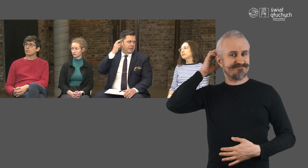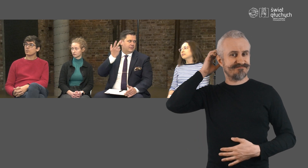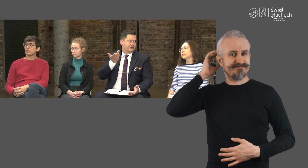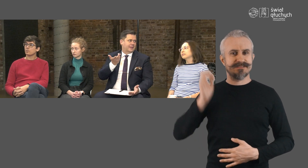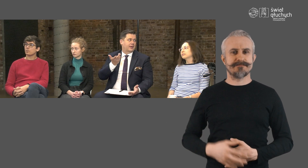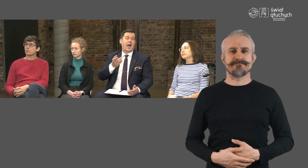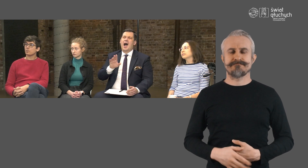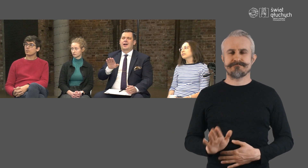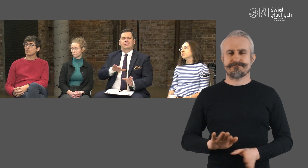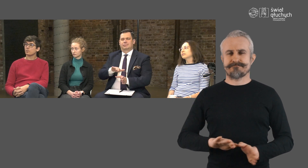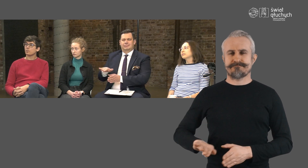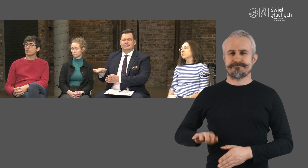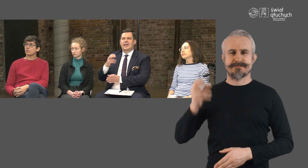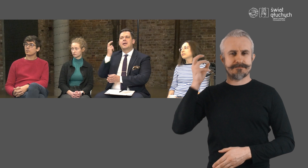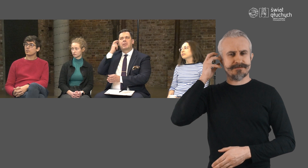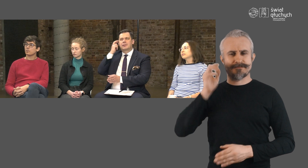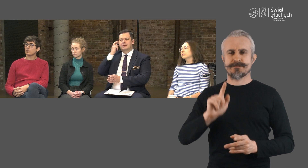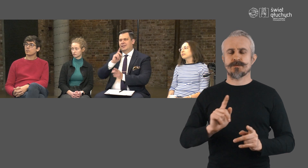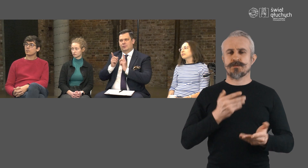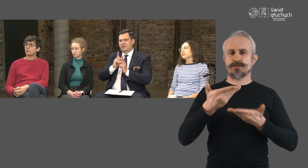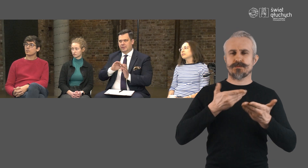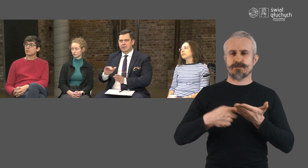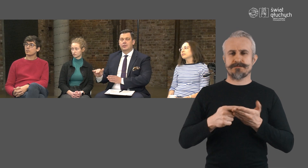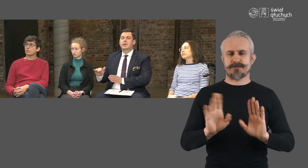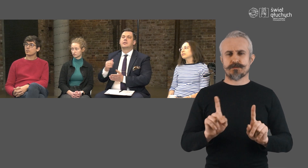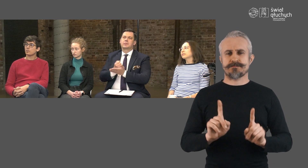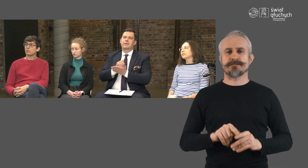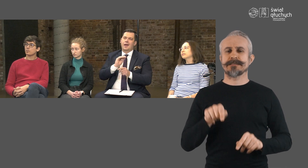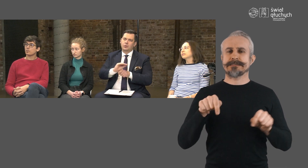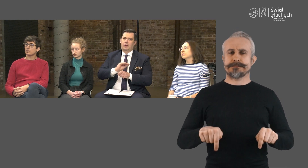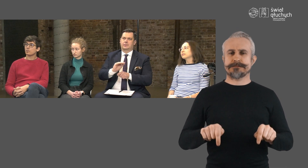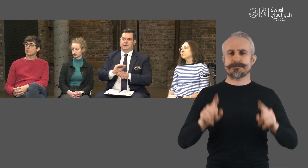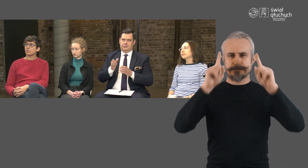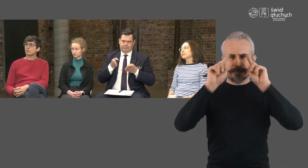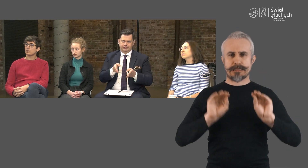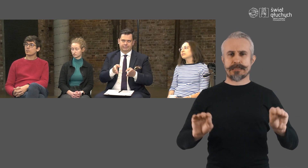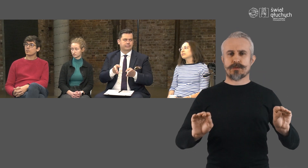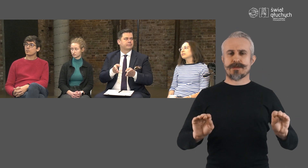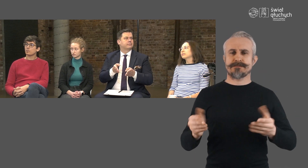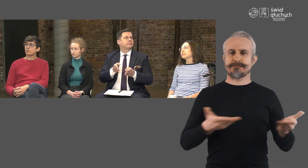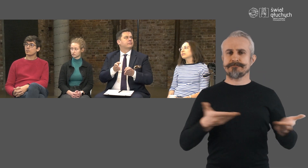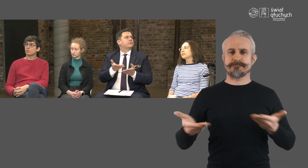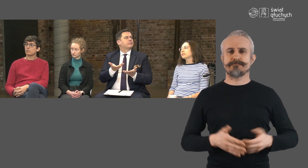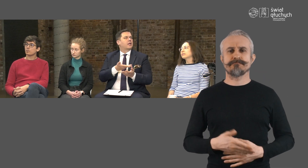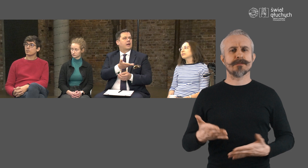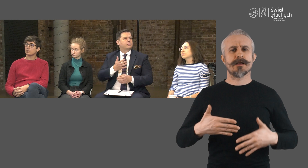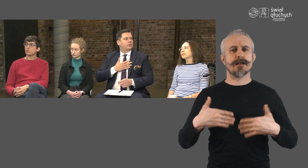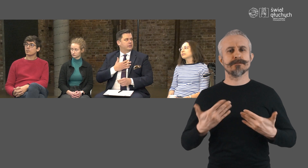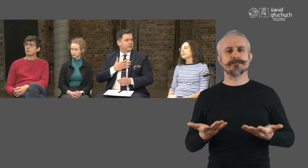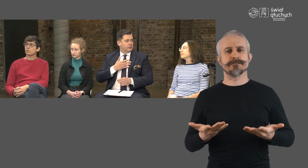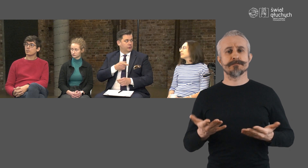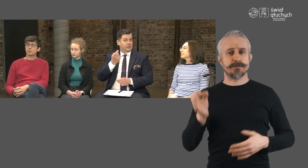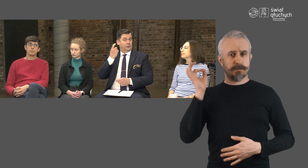no to możemy zrobić mu operację, ale nie rozmawiajmy na temat właśnie implantów, ale rozmawiajmy tutaj na temat